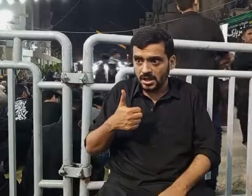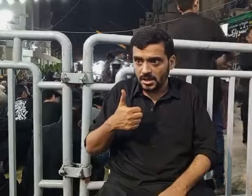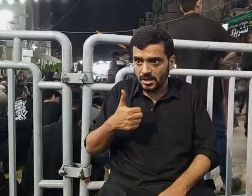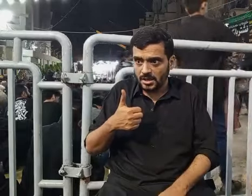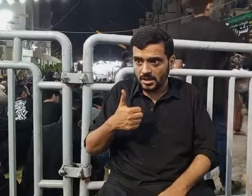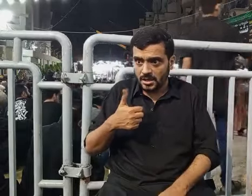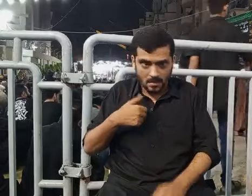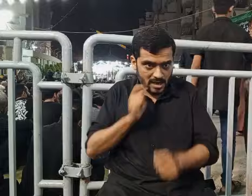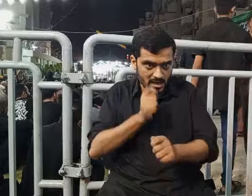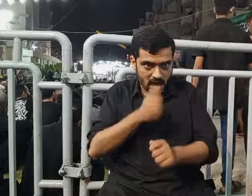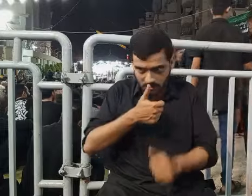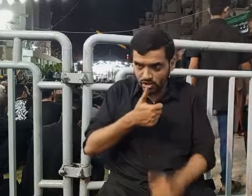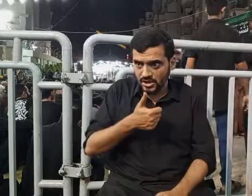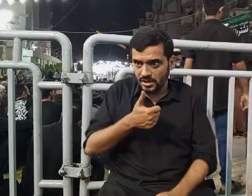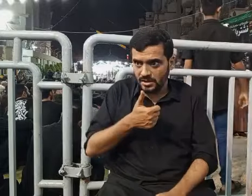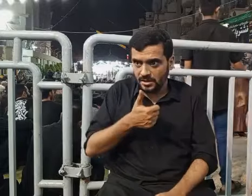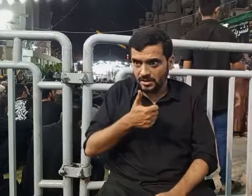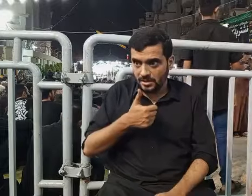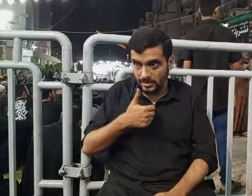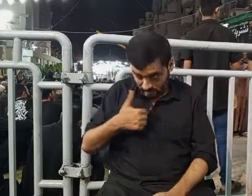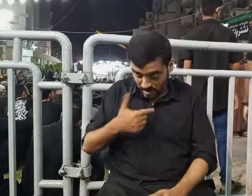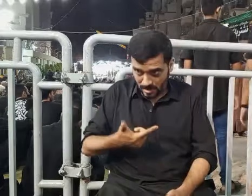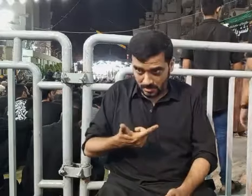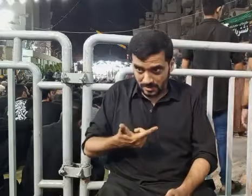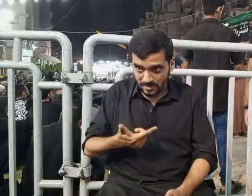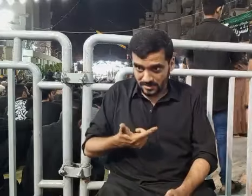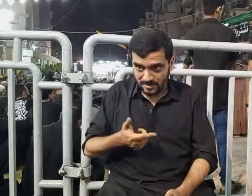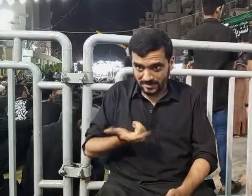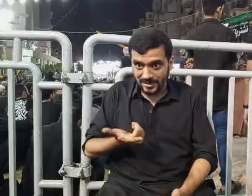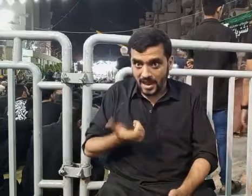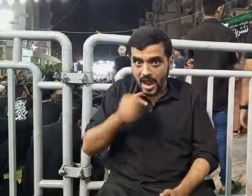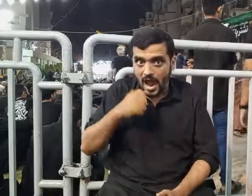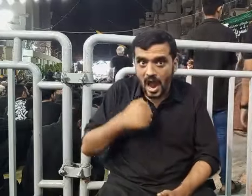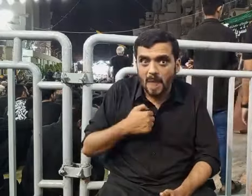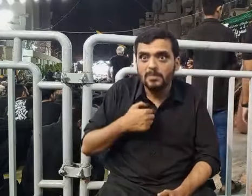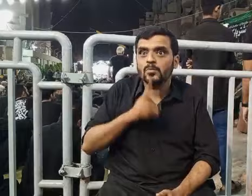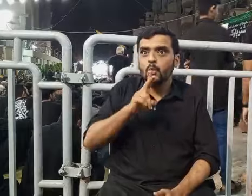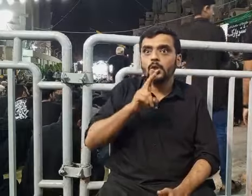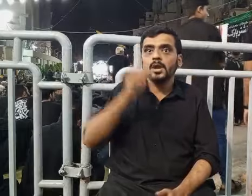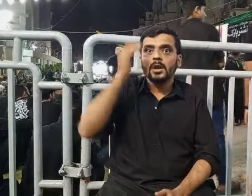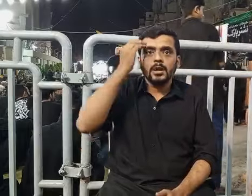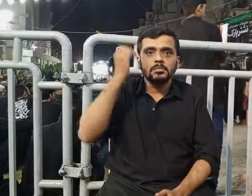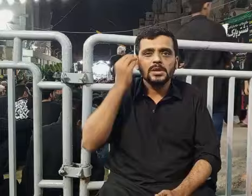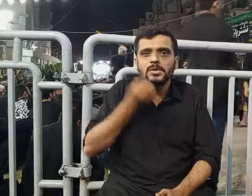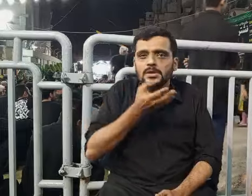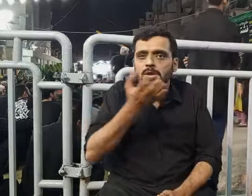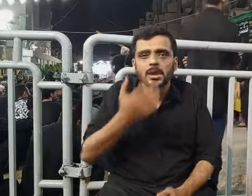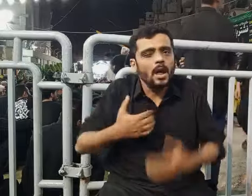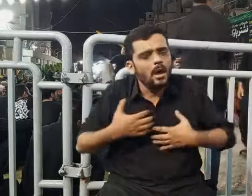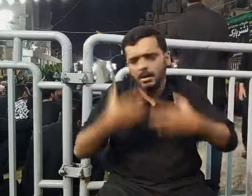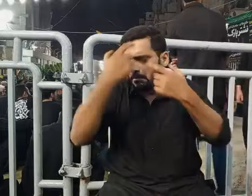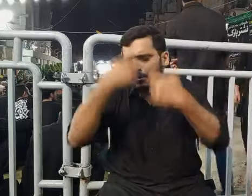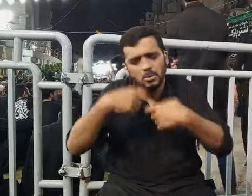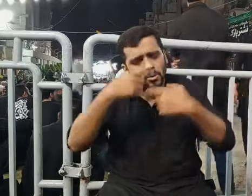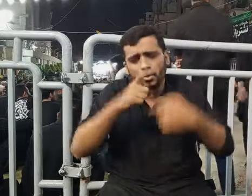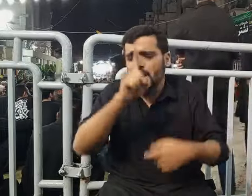سامنے وقت میں گنجائش نہیں بچی، لیکن سنا کہہ دوں، امام حسین علیہ السلام کی زیارت پر تو جاتے ہیں، امام حسن کی زیارت سے ہرگز غافل نہیں رہے، جنہیں